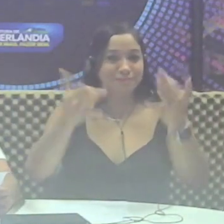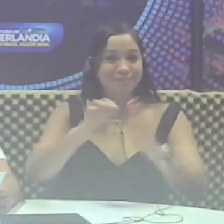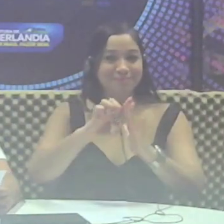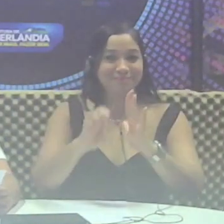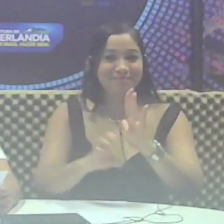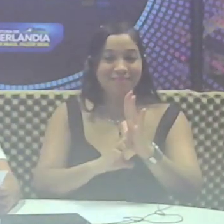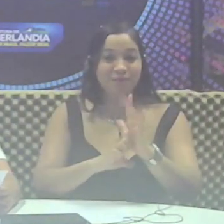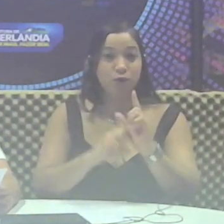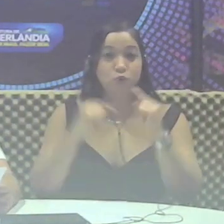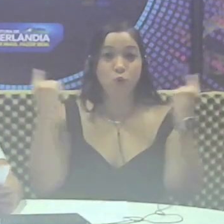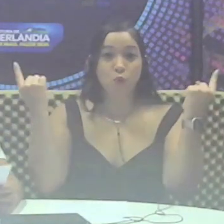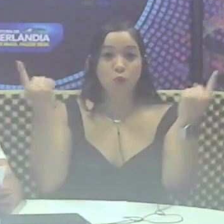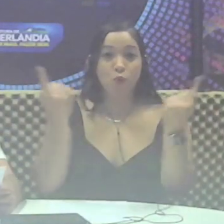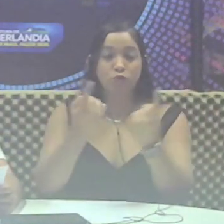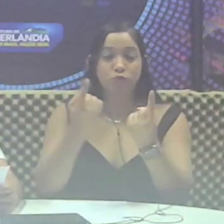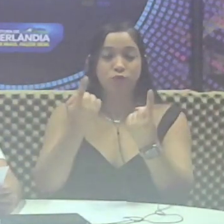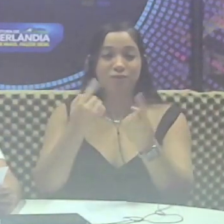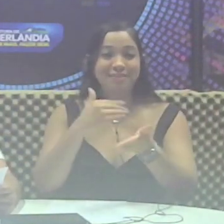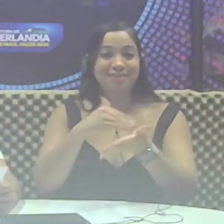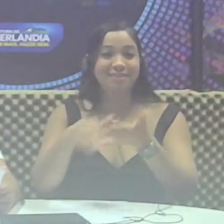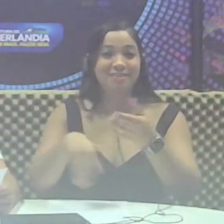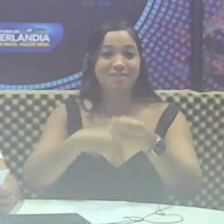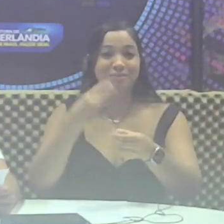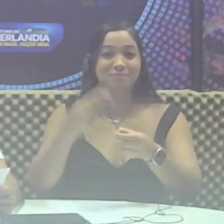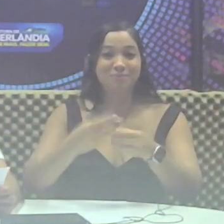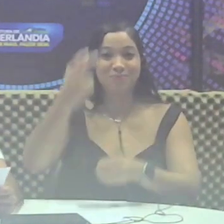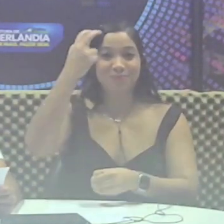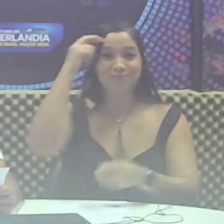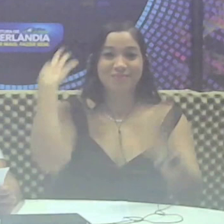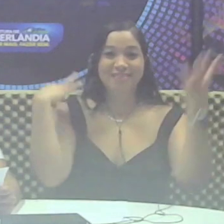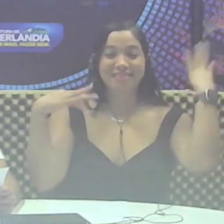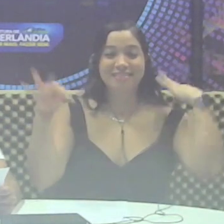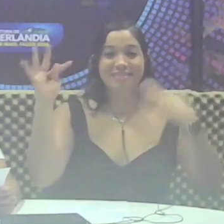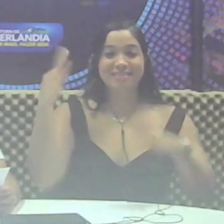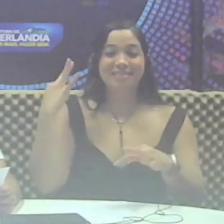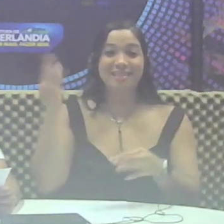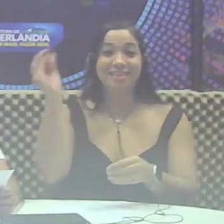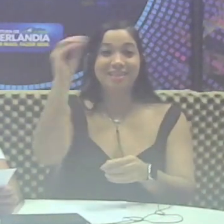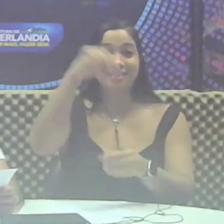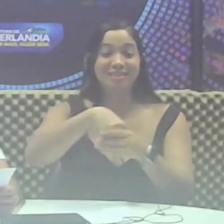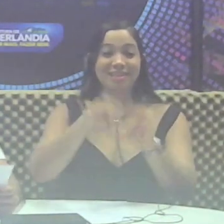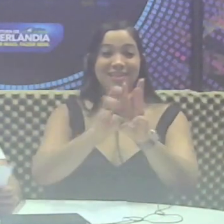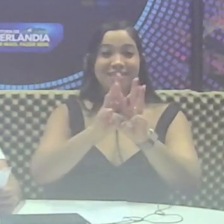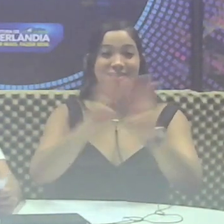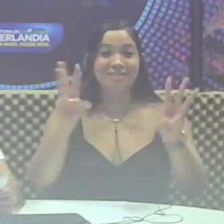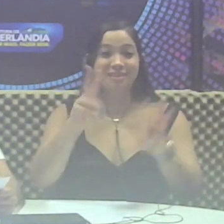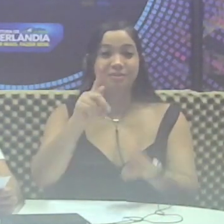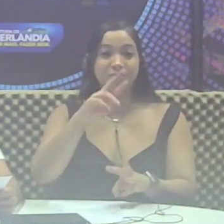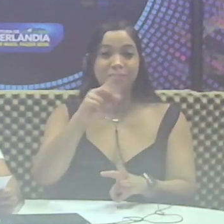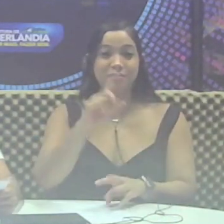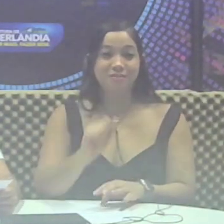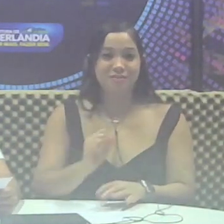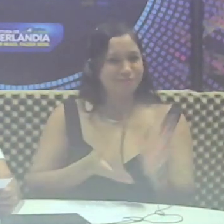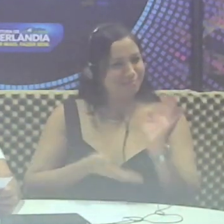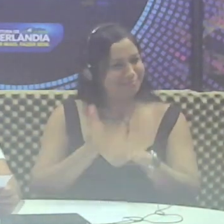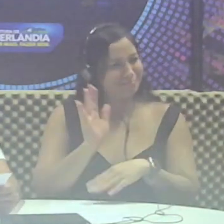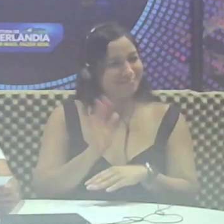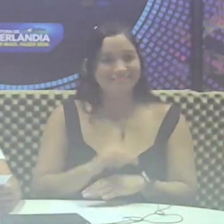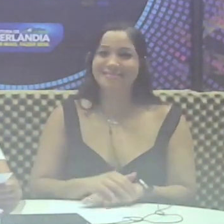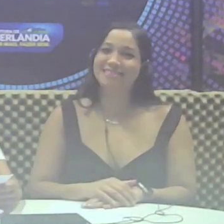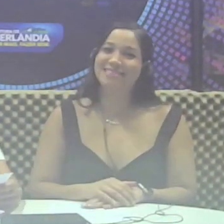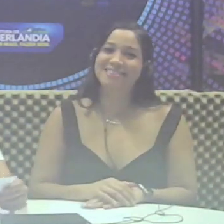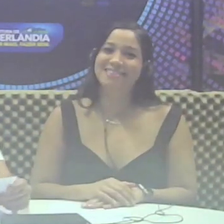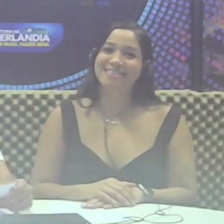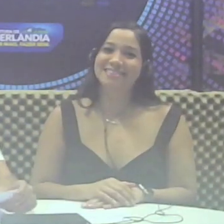edital. Todo o processo é conduzido pela Secretaria Municipal de Cultura e Turismo, dentro da plataforma Prosas. Acesse!